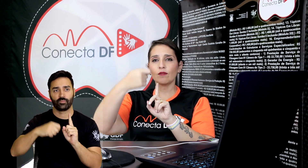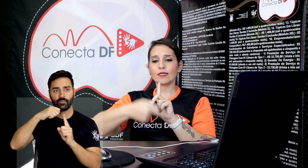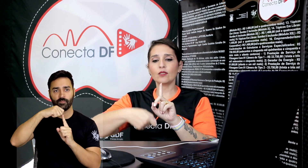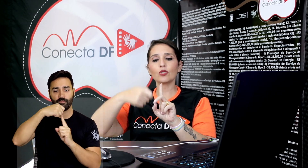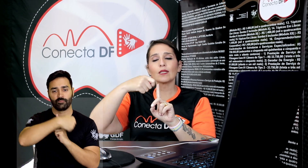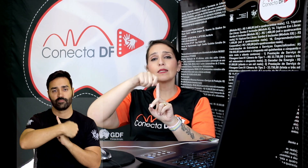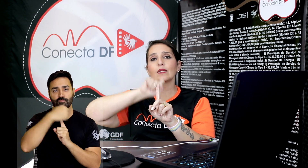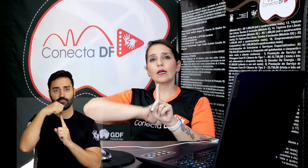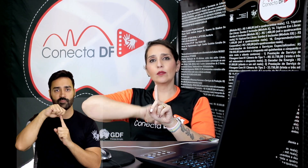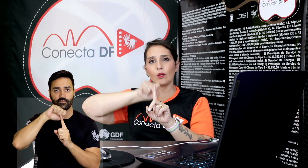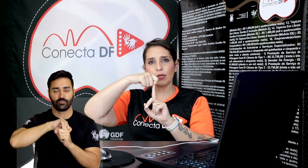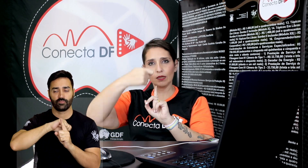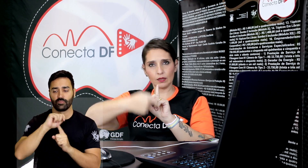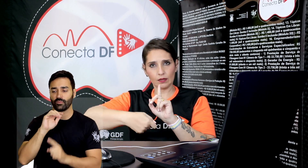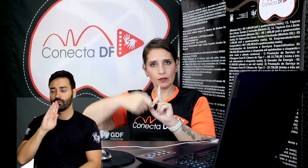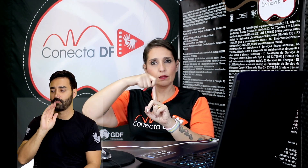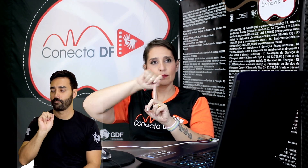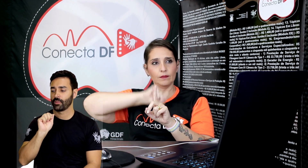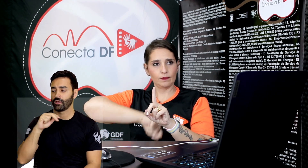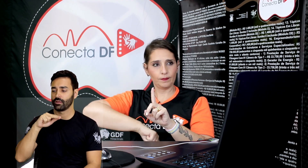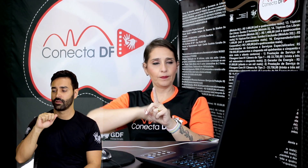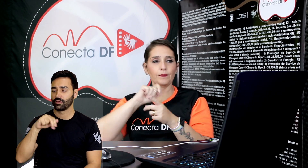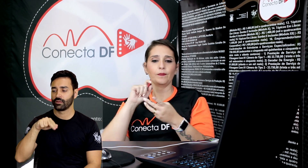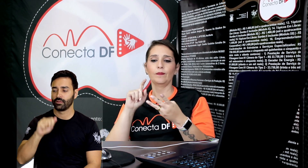como se eu estivesse descascando a banana.